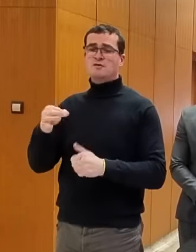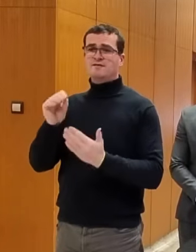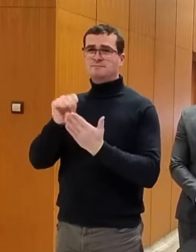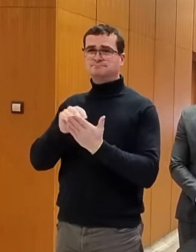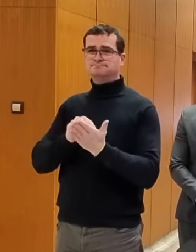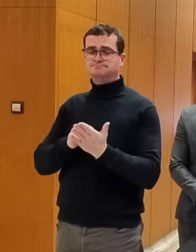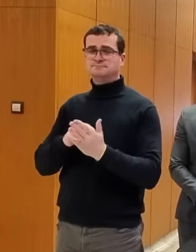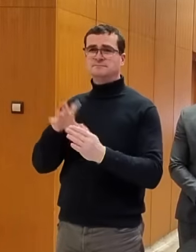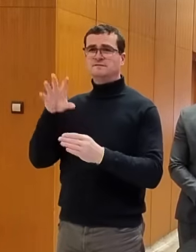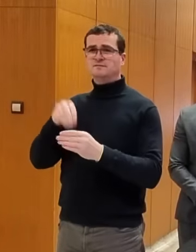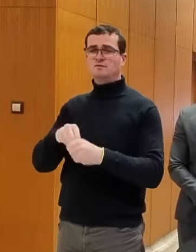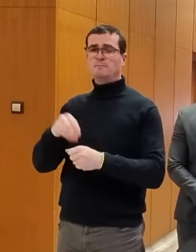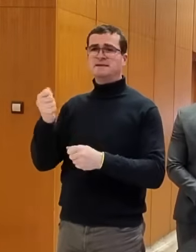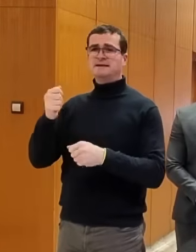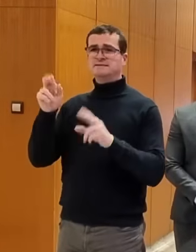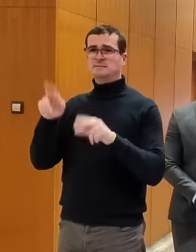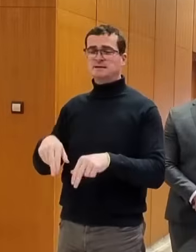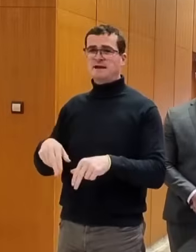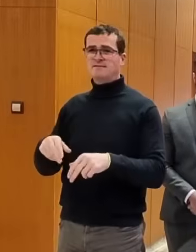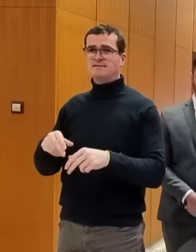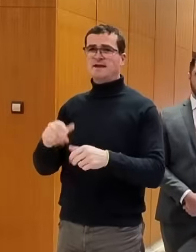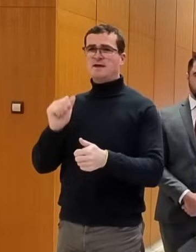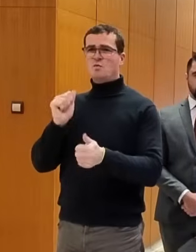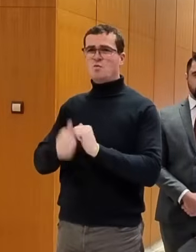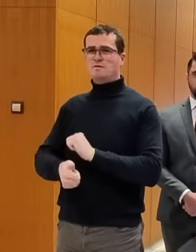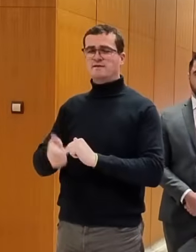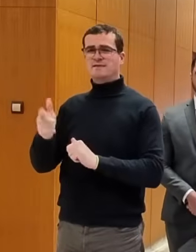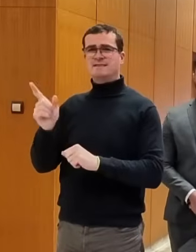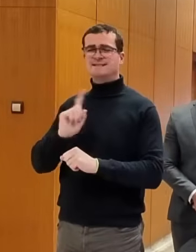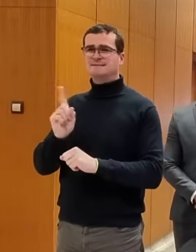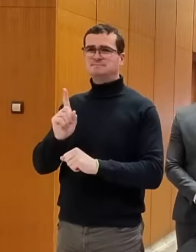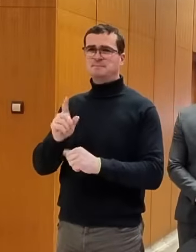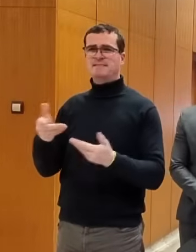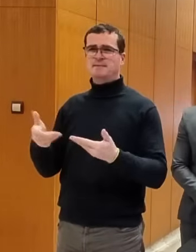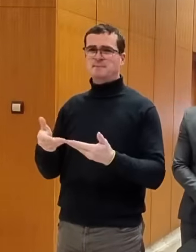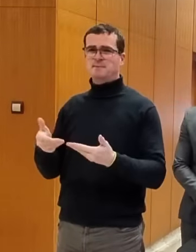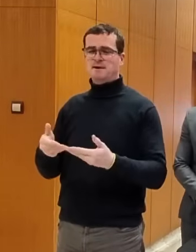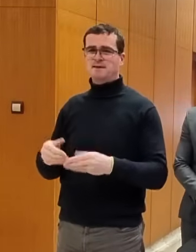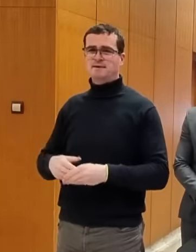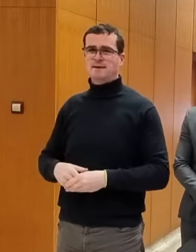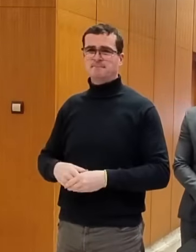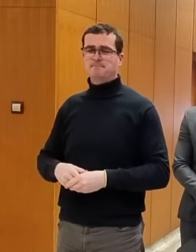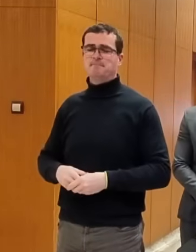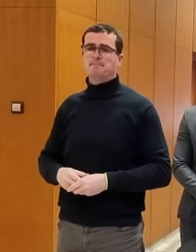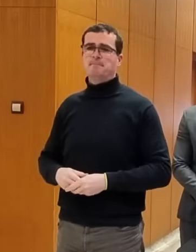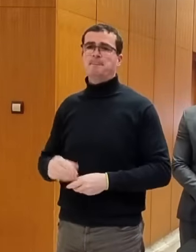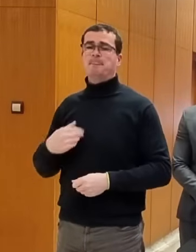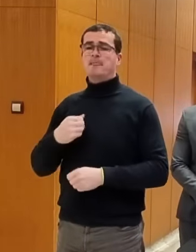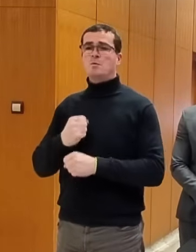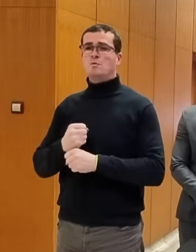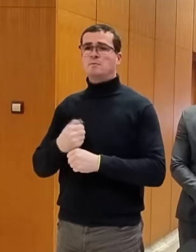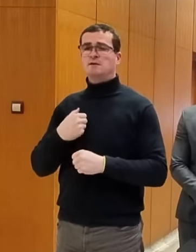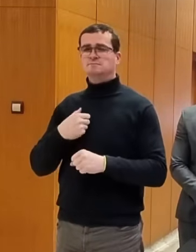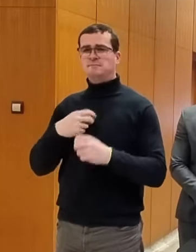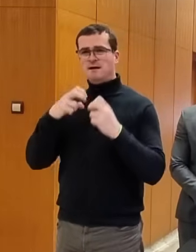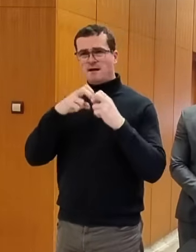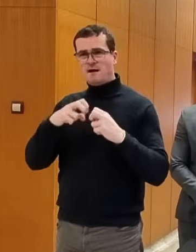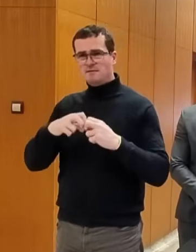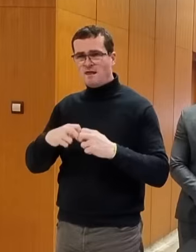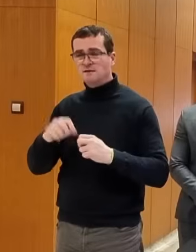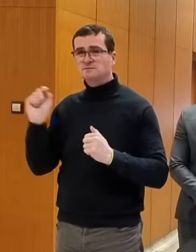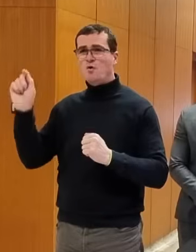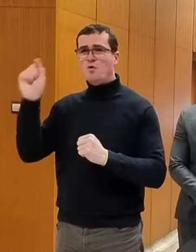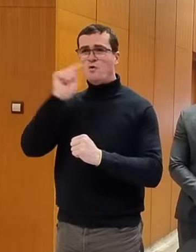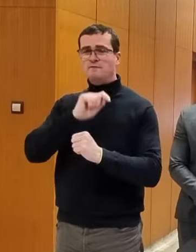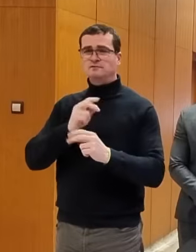sadzby v rámci trestnoprávnej represie nesmú byť neprimerané. Čiže urobili sme si nejakú analýzu